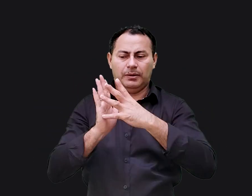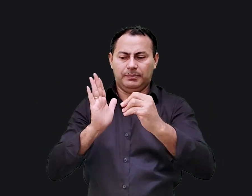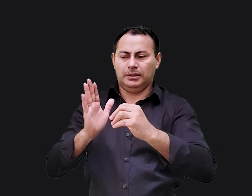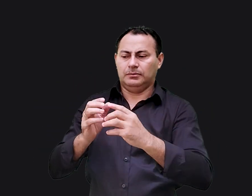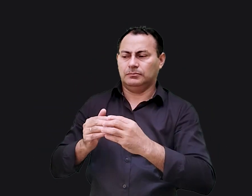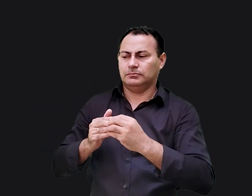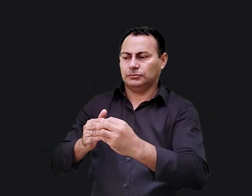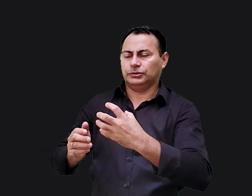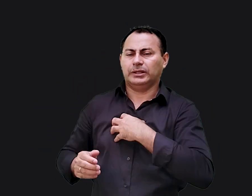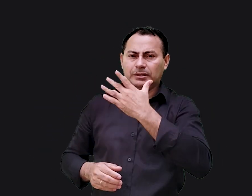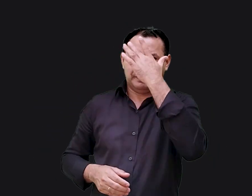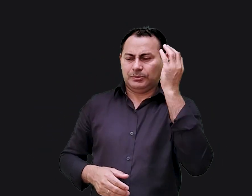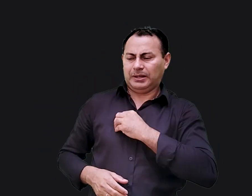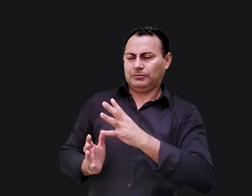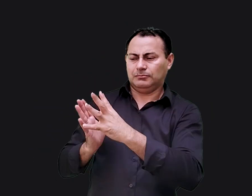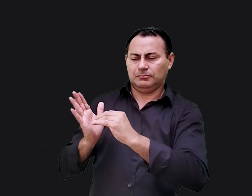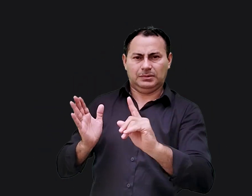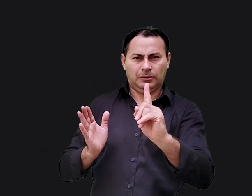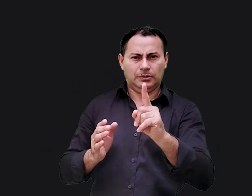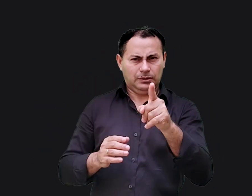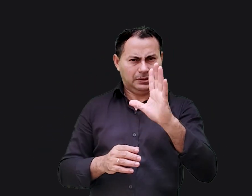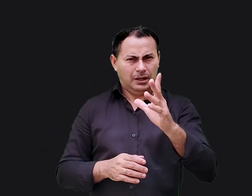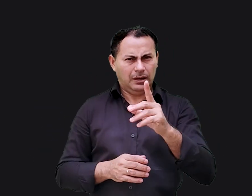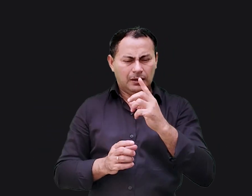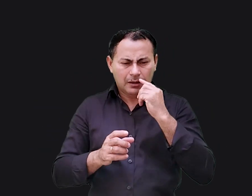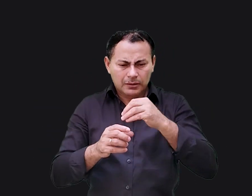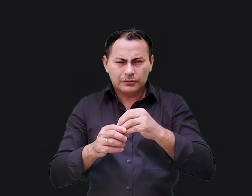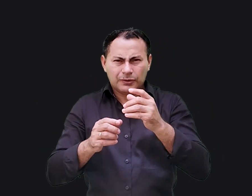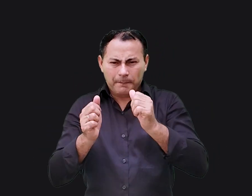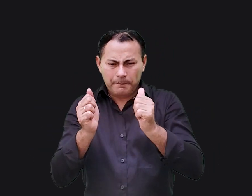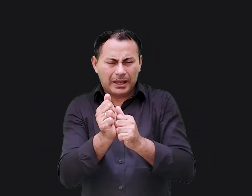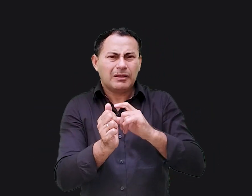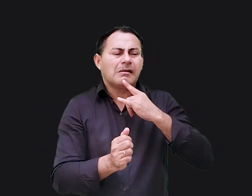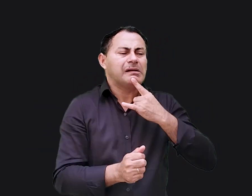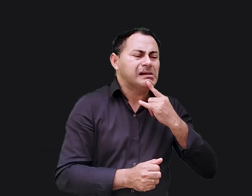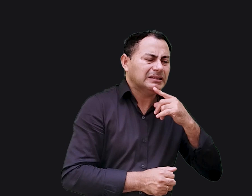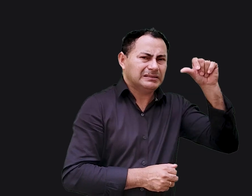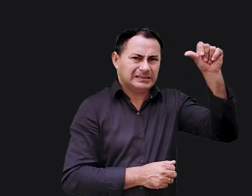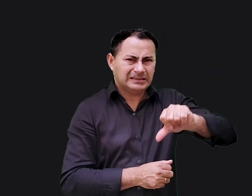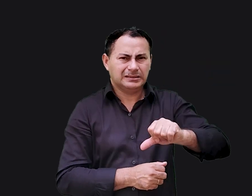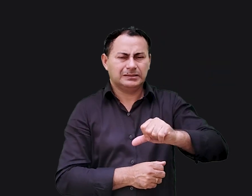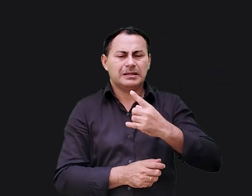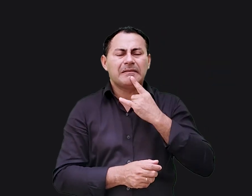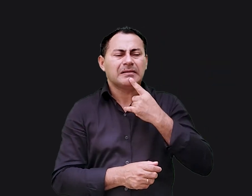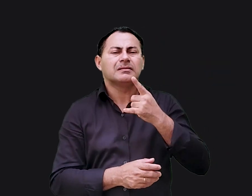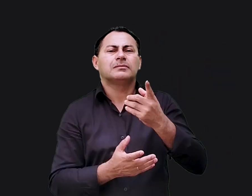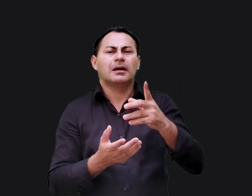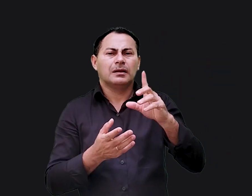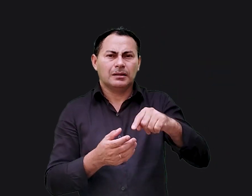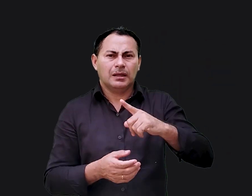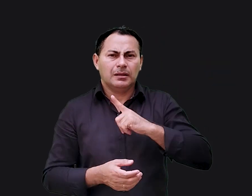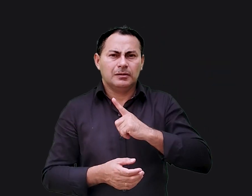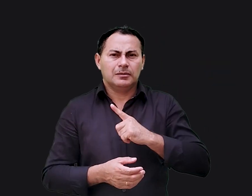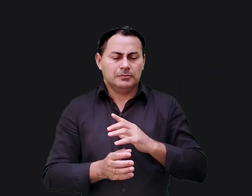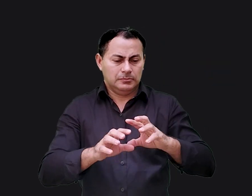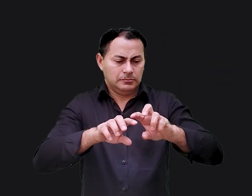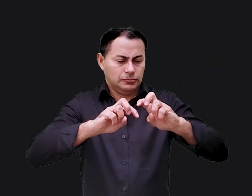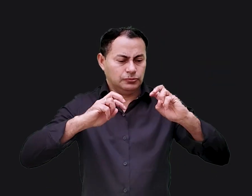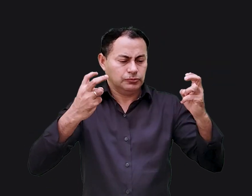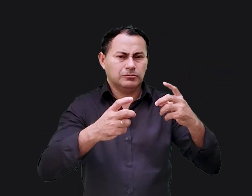não imita a conduta dos pecadores. Você já ficou do lado de um bêbado em crise de delírio? Será que existe um banquete